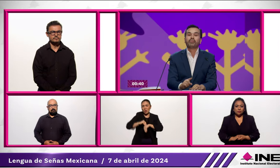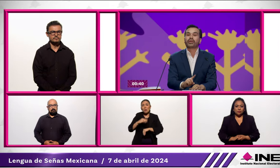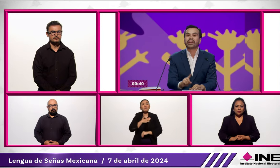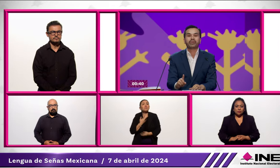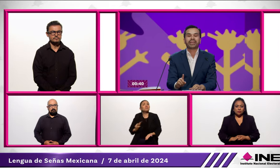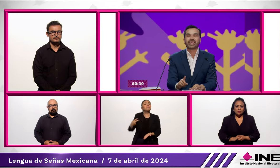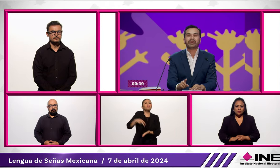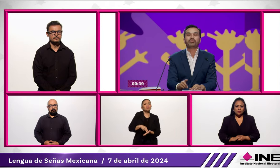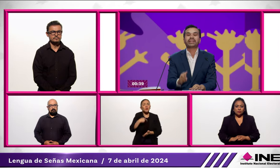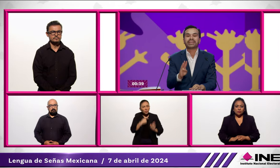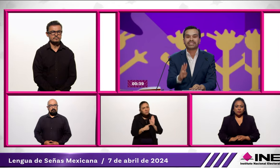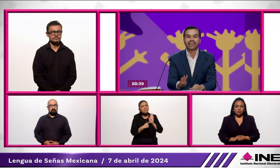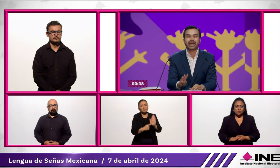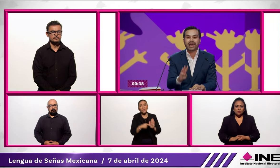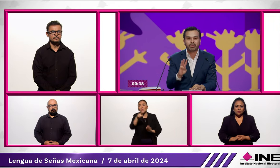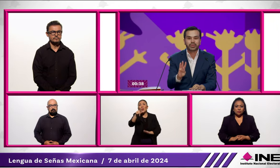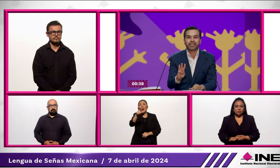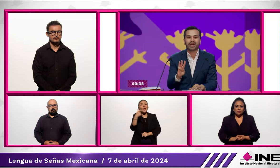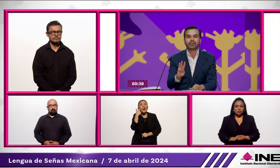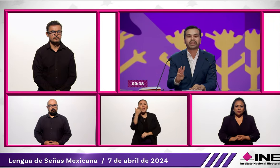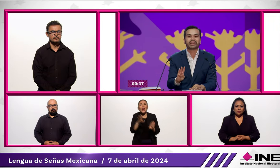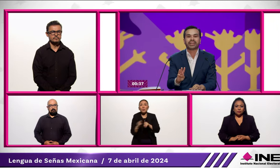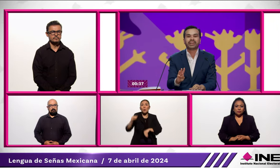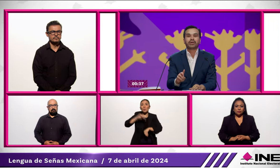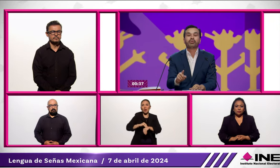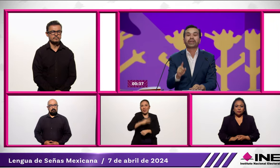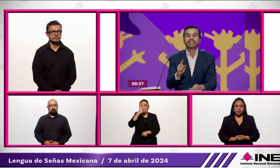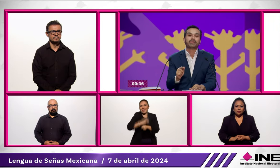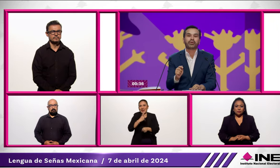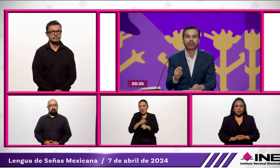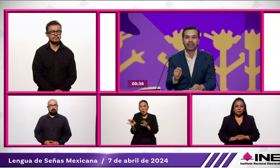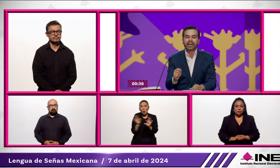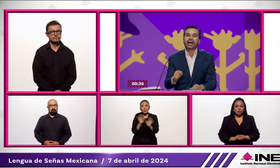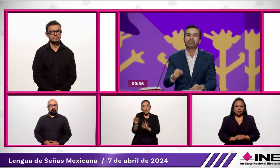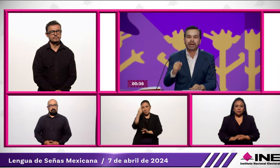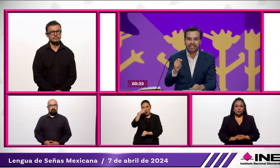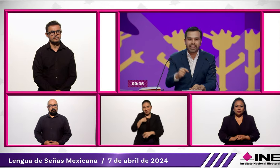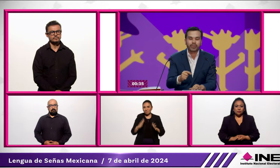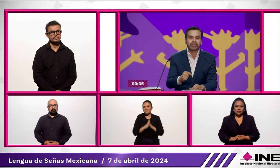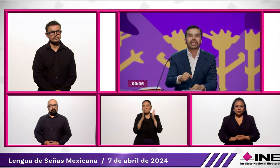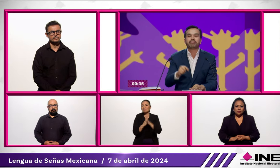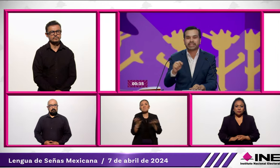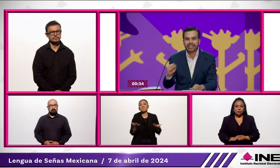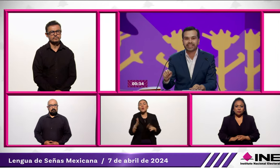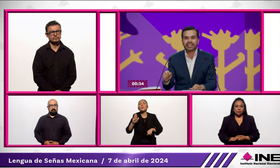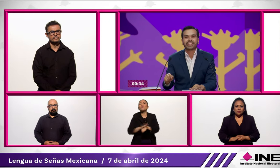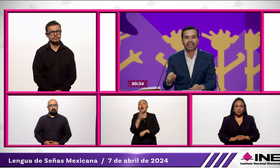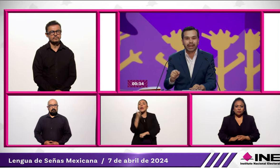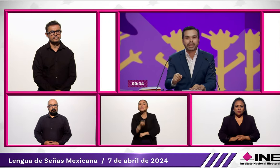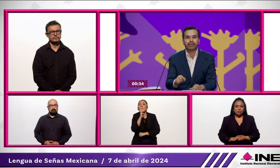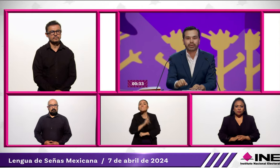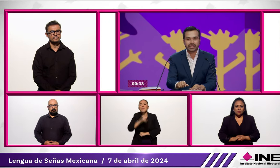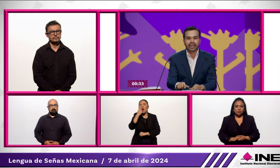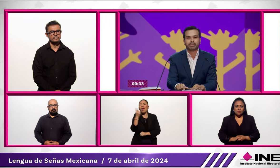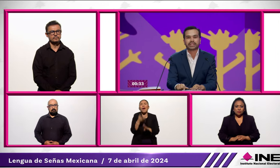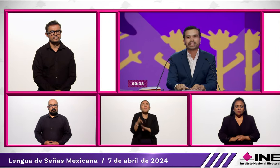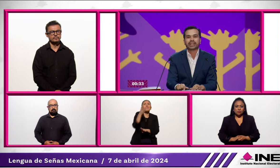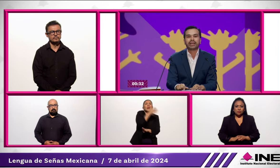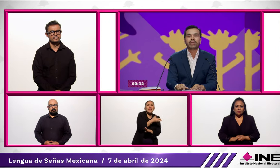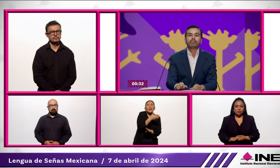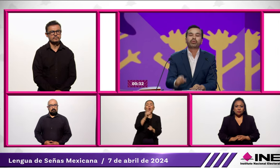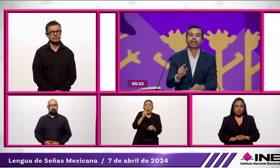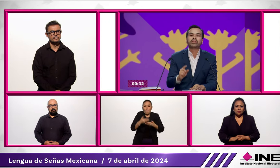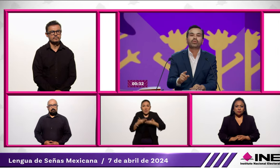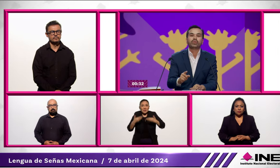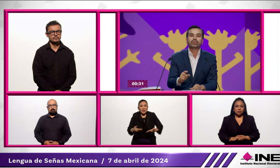demostrando por qué no querían una tercera opción en la contienda, porque es mejor al pasado y al presente que la vieja política